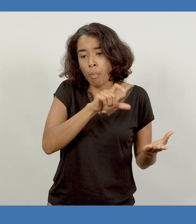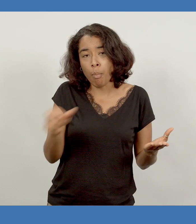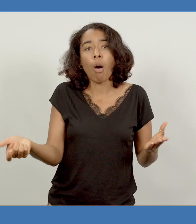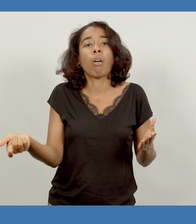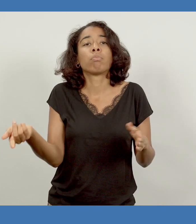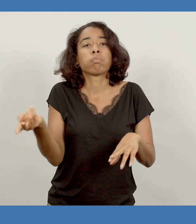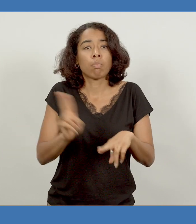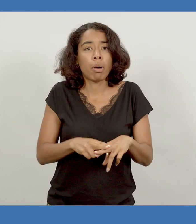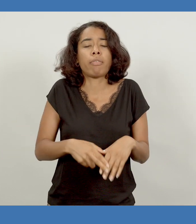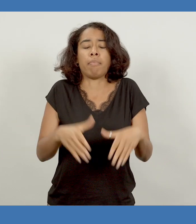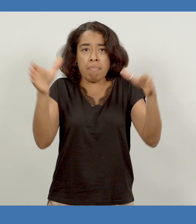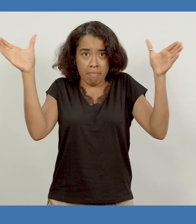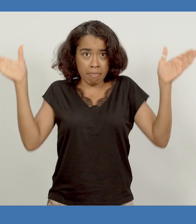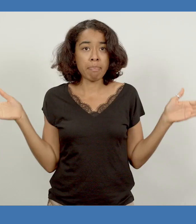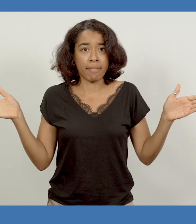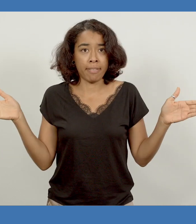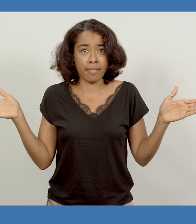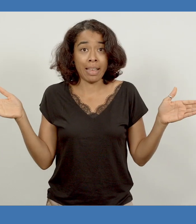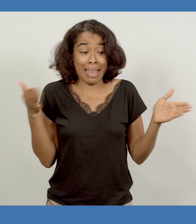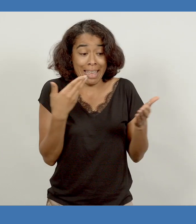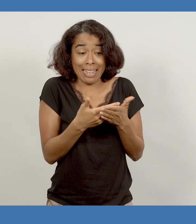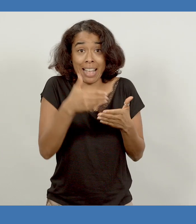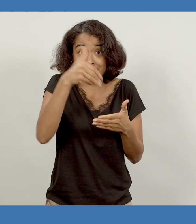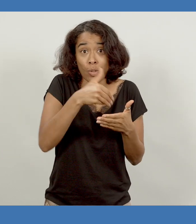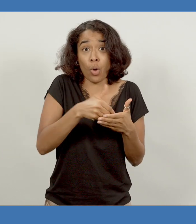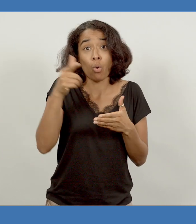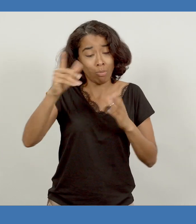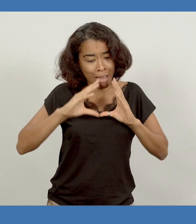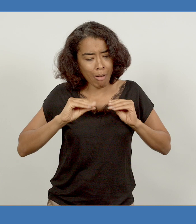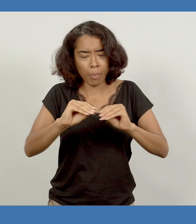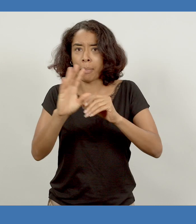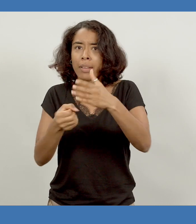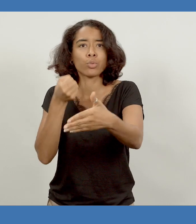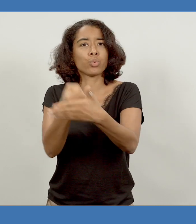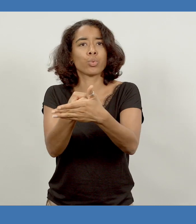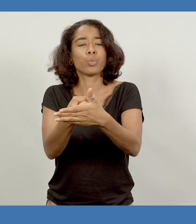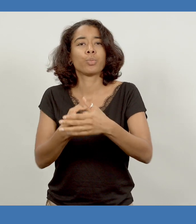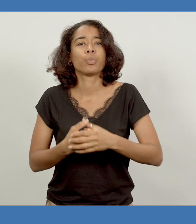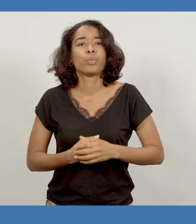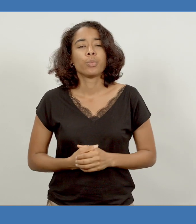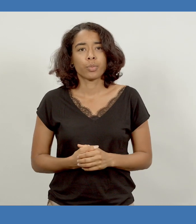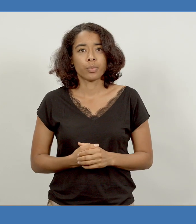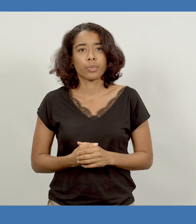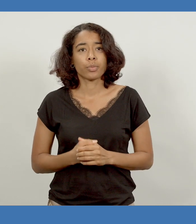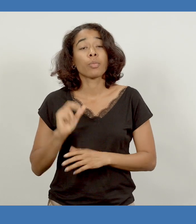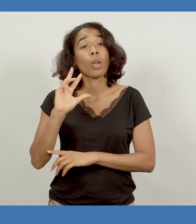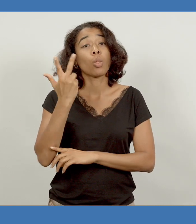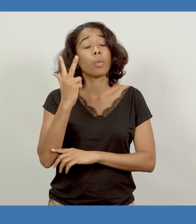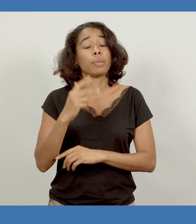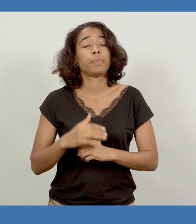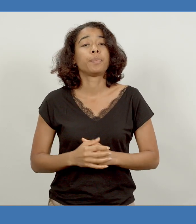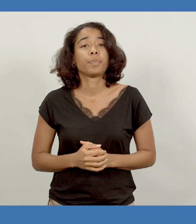l'Ancien Testament dans son ensemble en venant faire l'œuvre de Dieu à la croix.